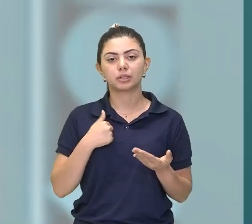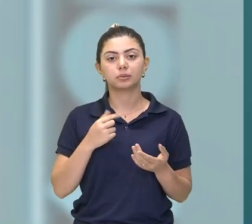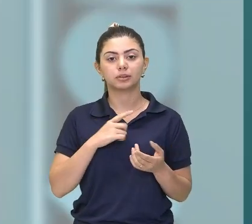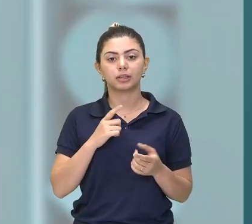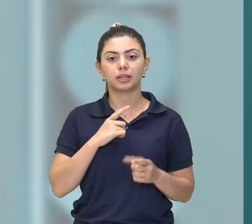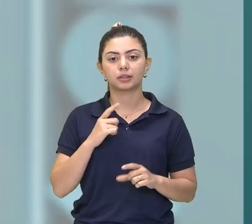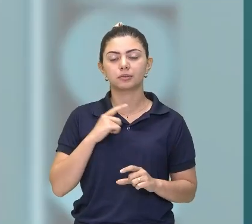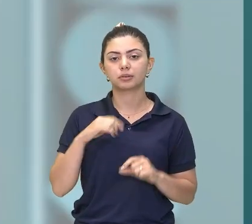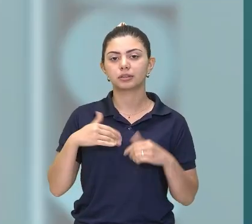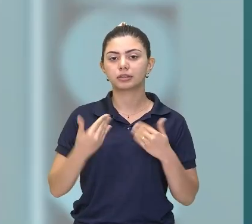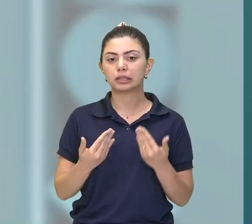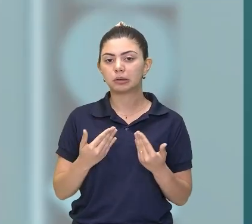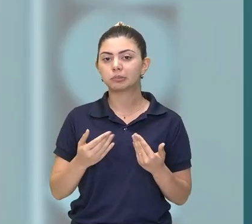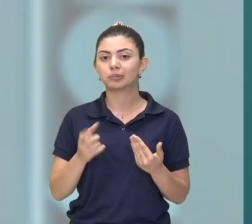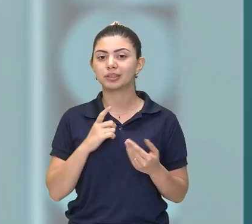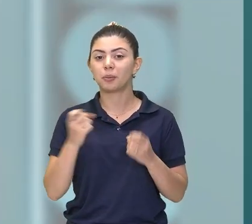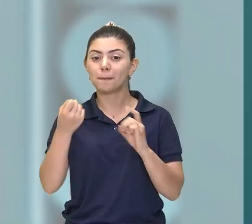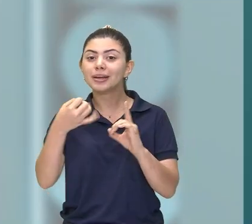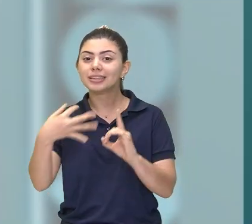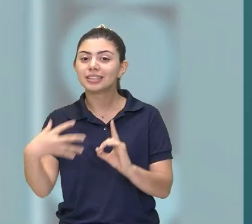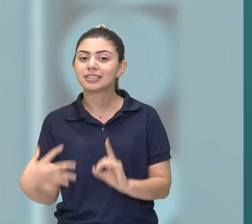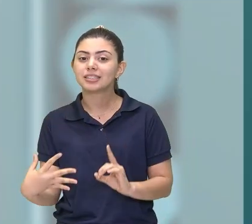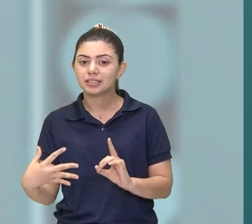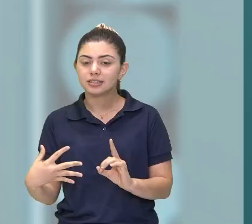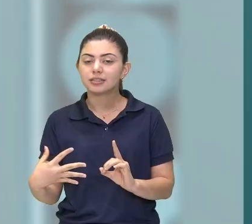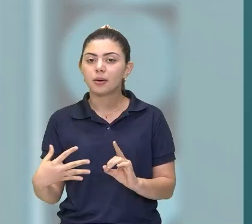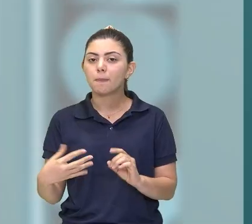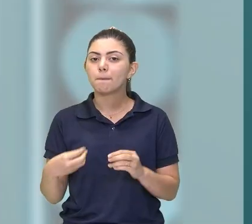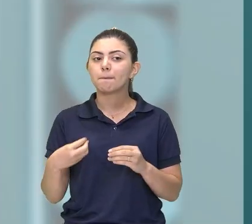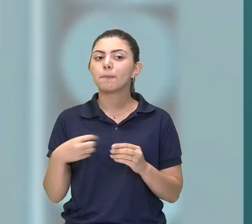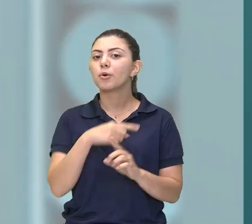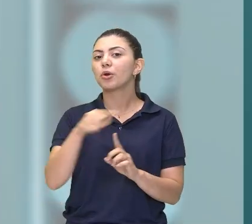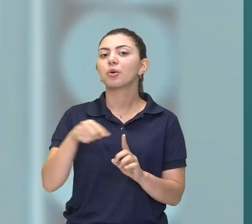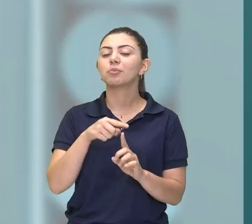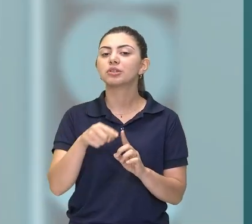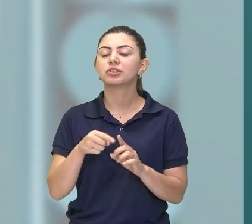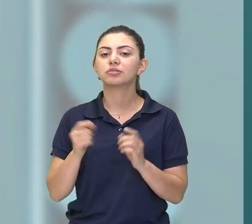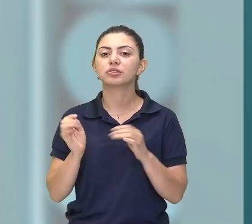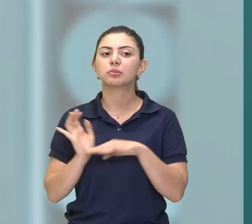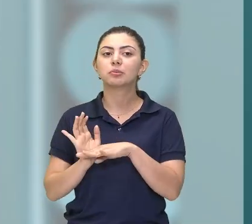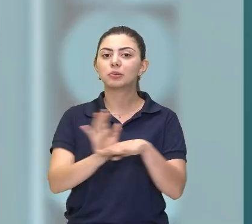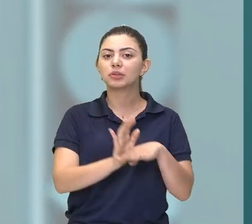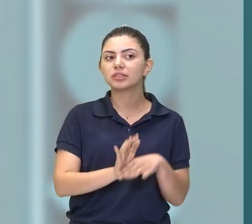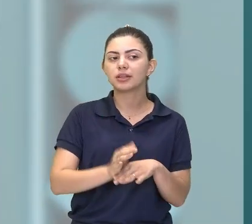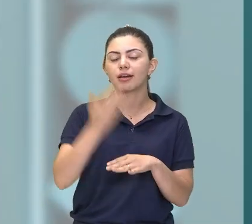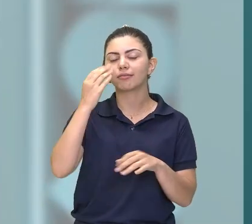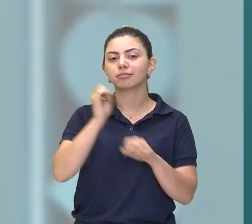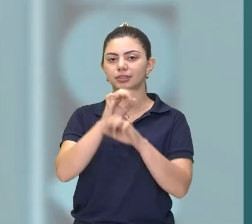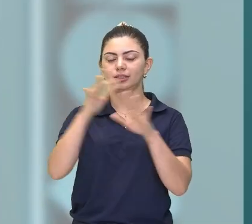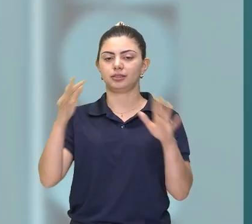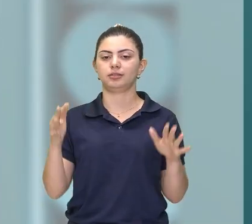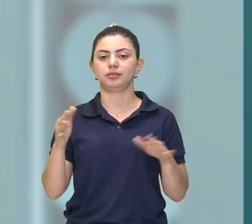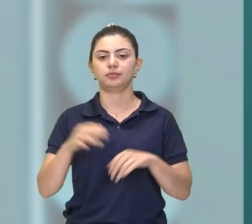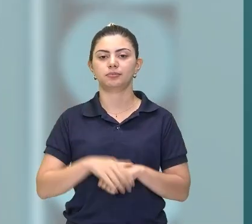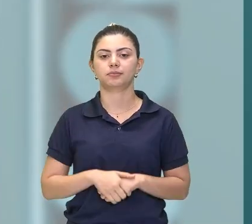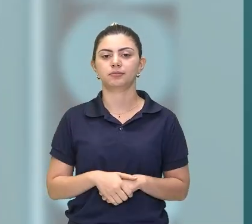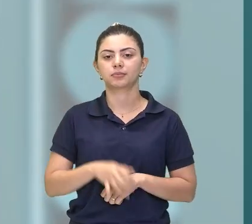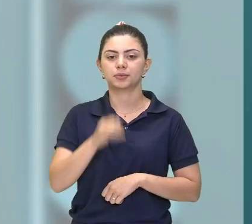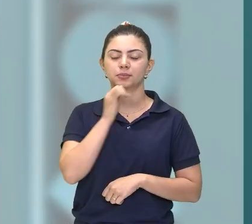isso, geralmente eu trago uma descrição para melhor ilustrar o que eu estou falando. Uma situação é